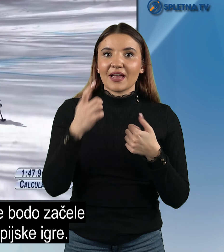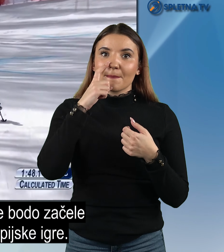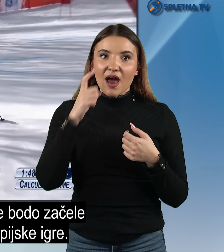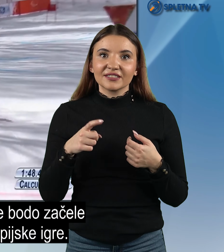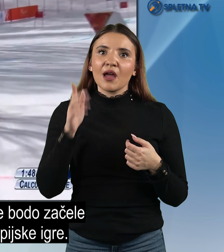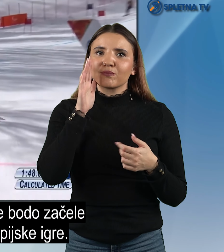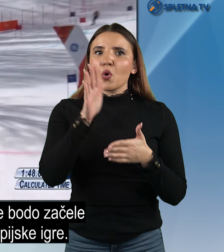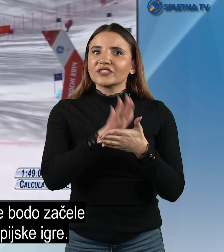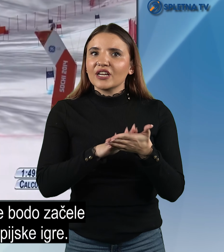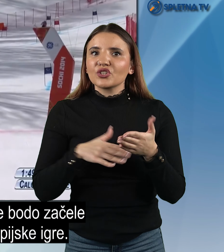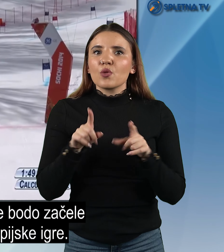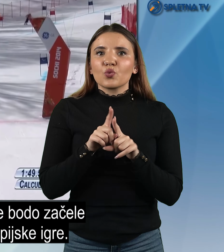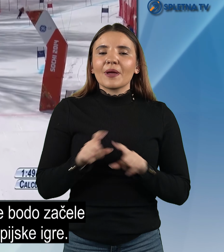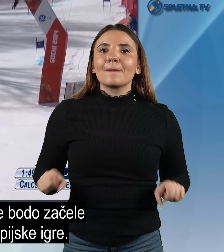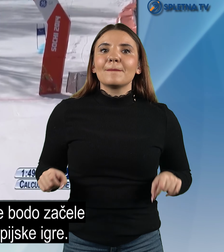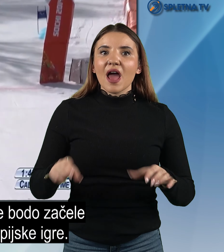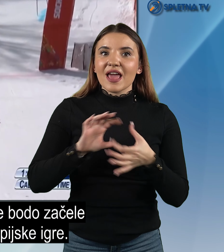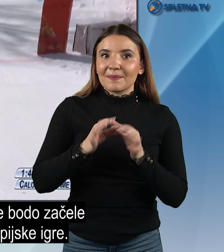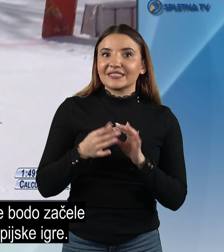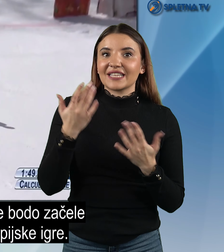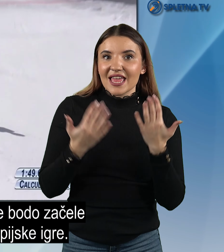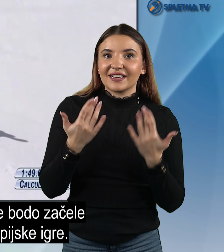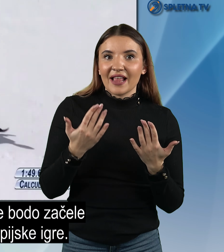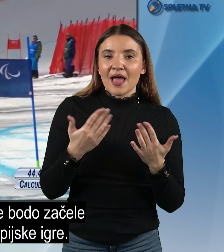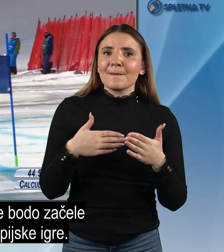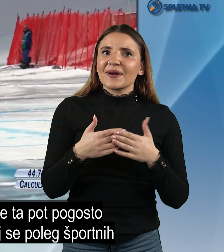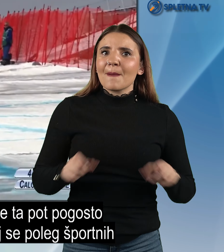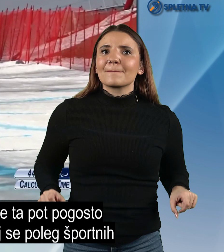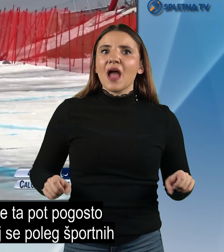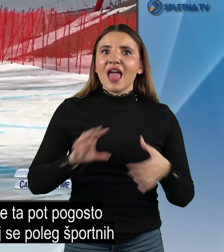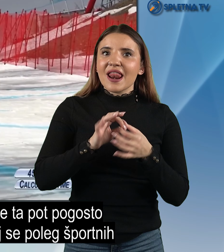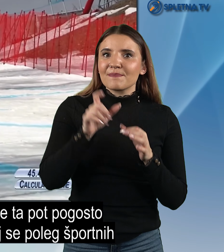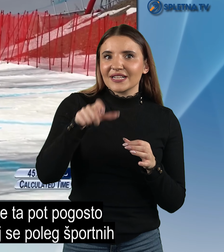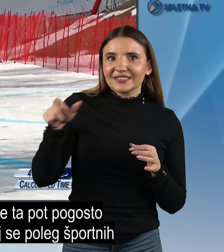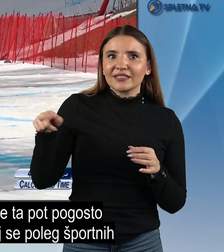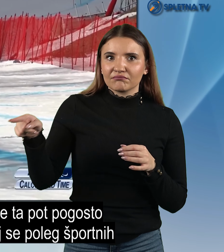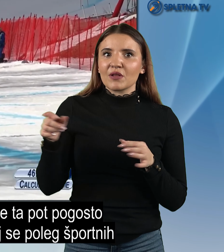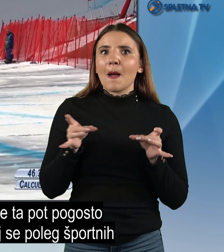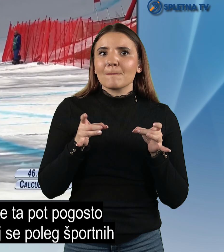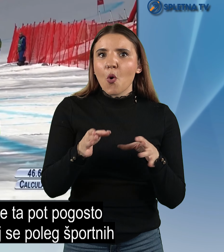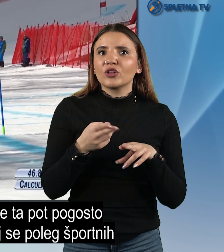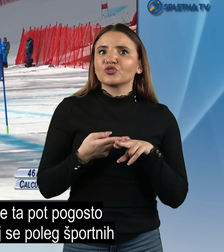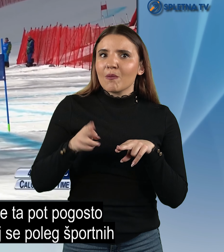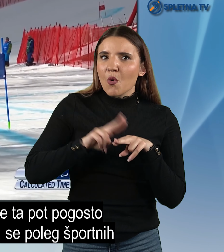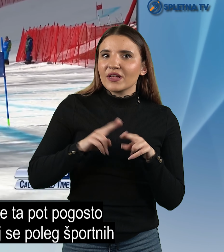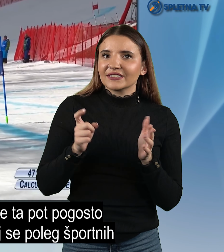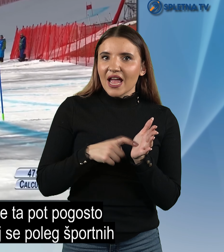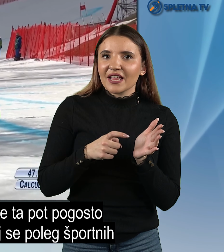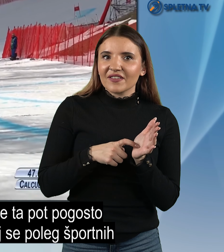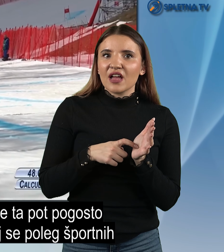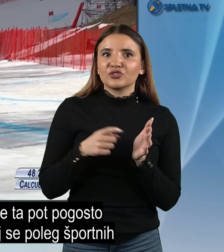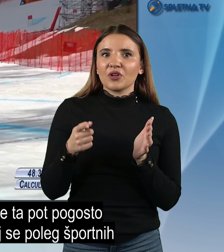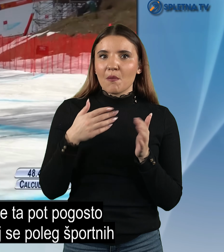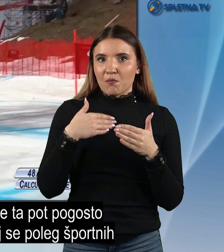6. marca pa se bodo začele tudi paraolimpijske igre. Pri paraolimpijcih je ta pot pogosto še